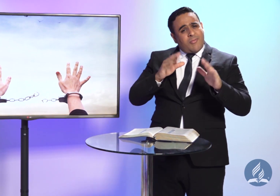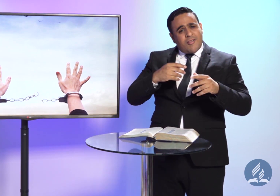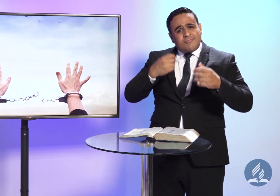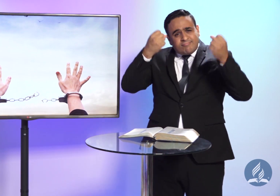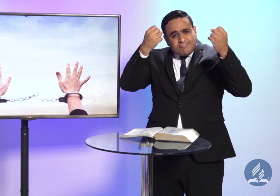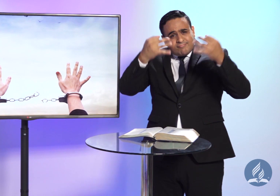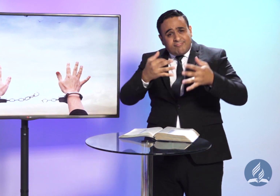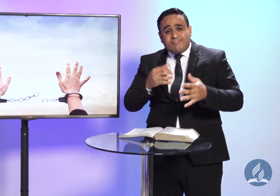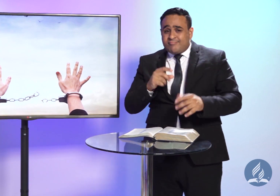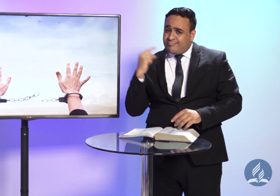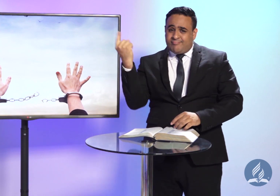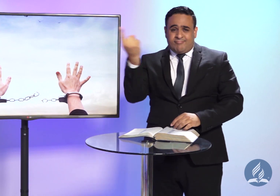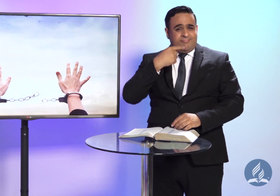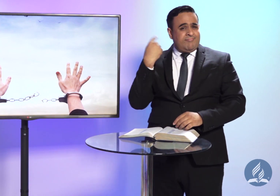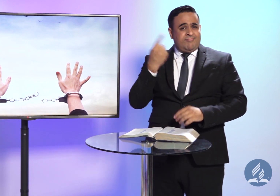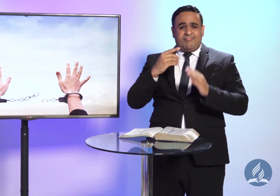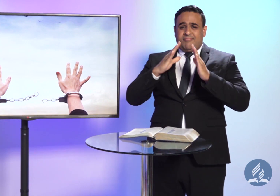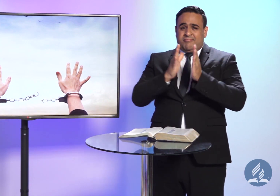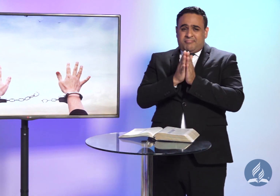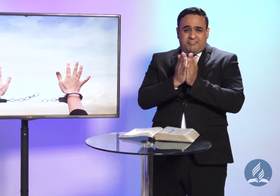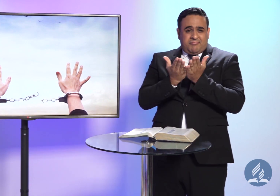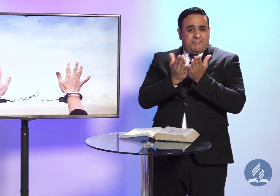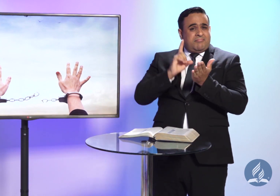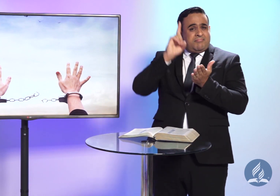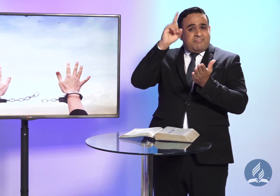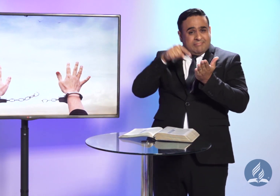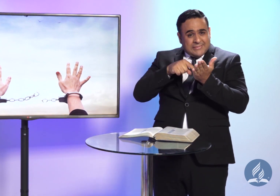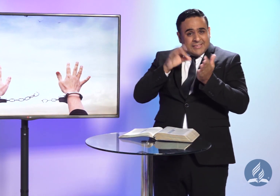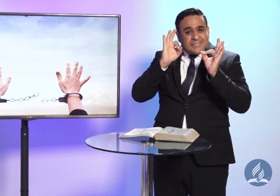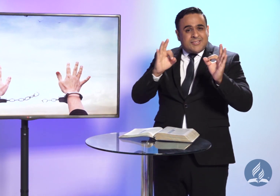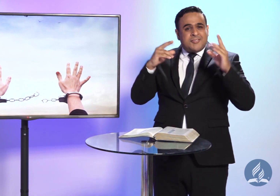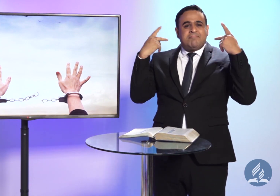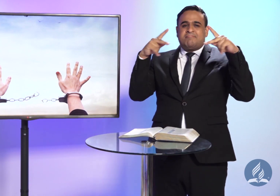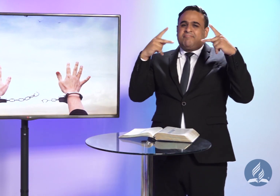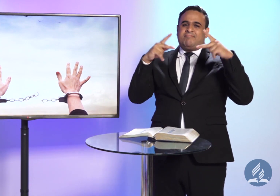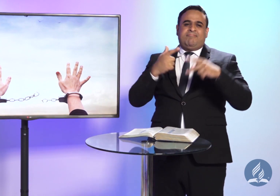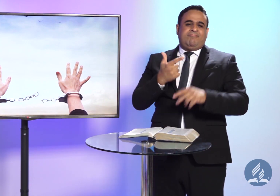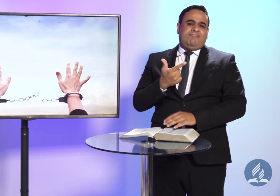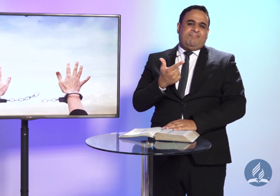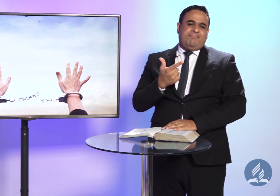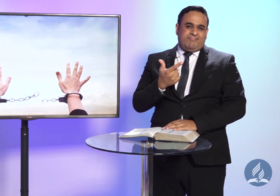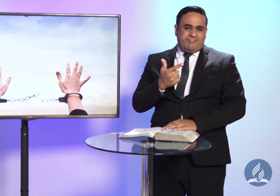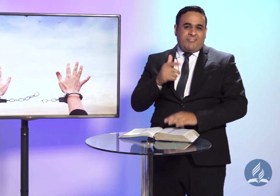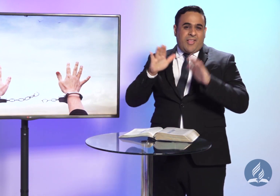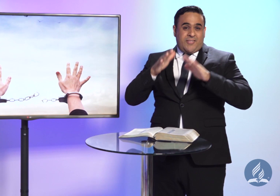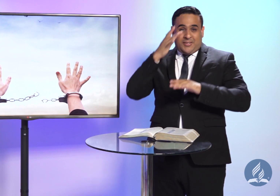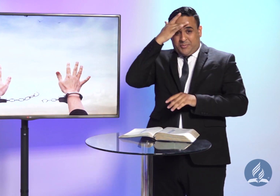Mas nem todas essas igrejas que fazem da Bíblia o seu livro pregam a Bíblia.